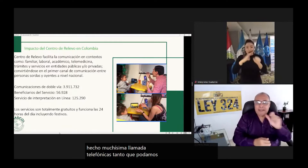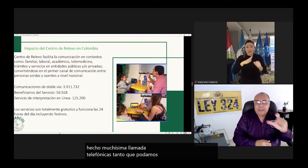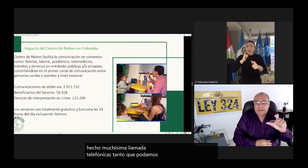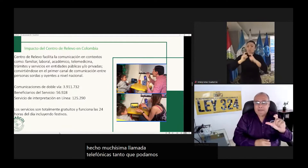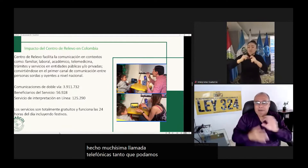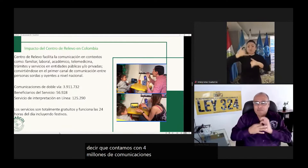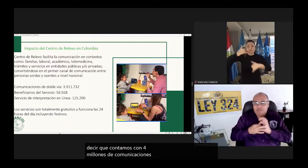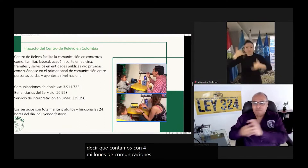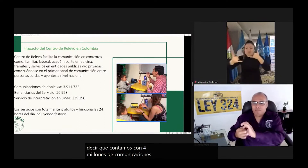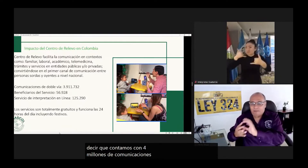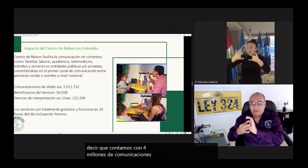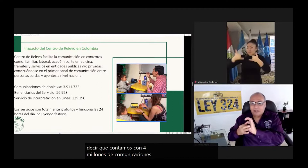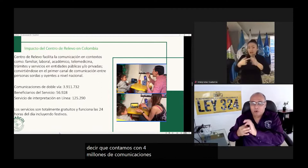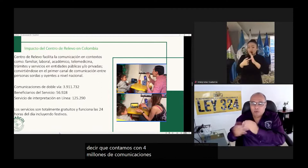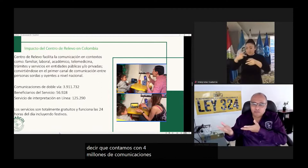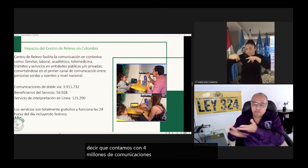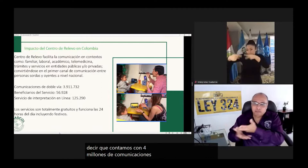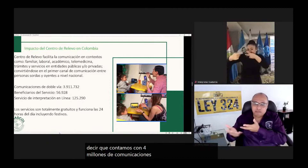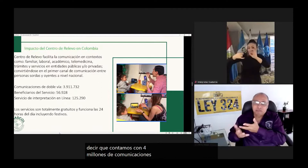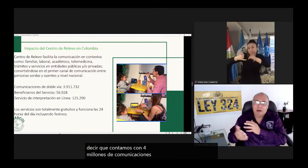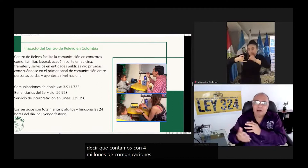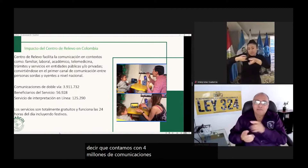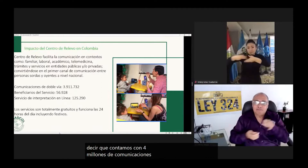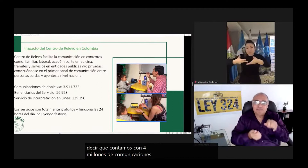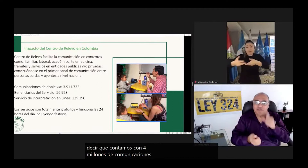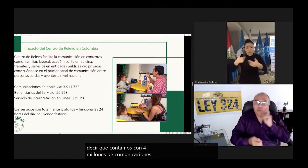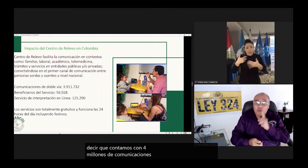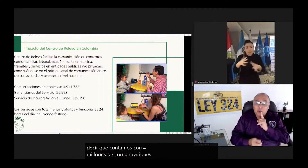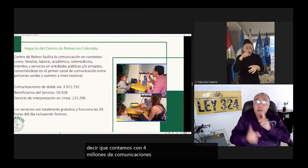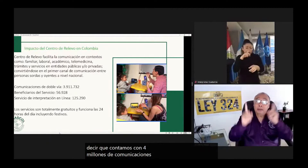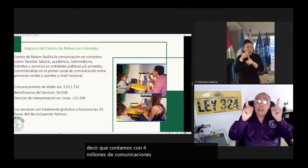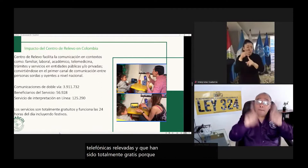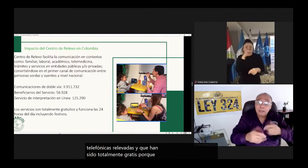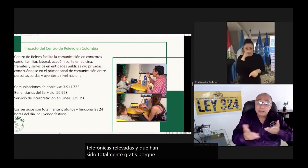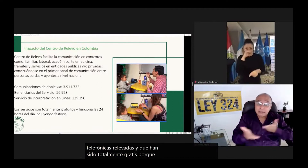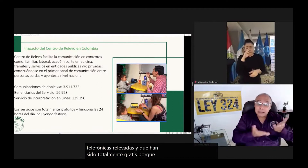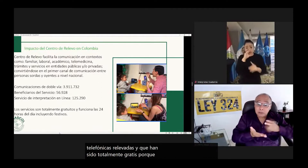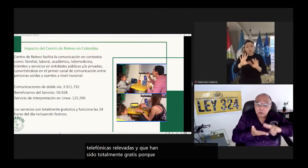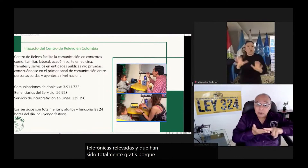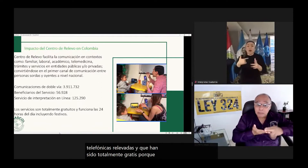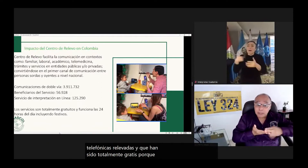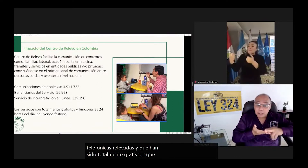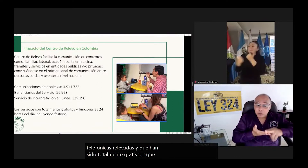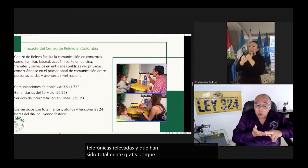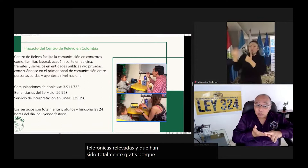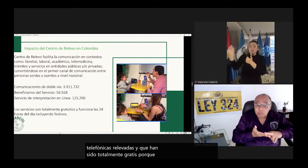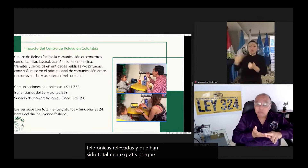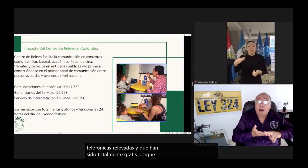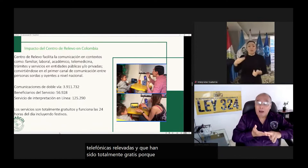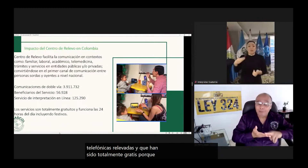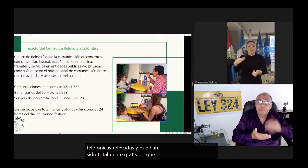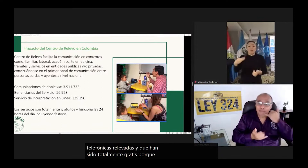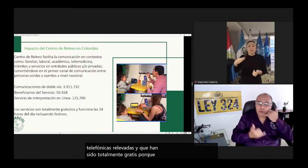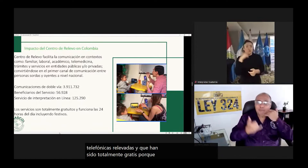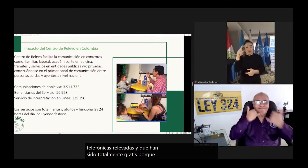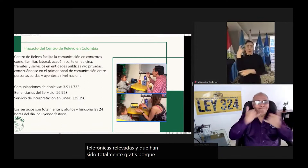relevadas y que han sido totalmente gratis porque son subsidiadas por el Ministerio TIC colombiano. Además de